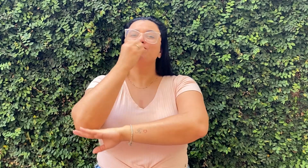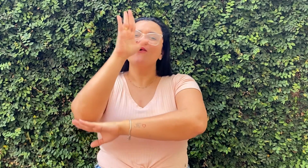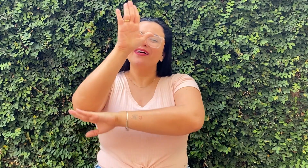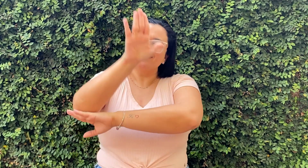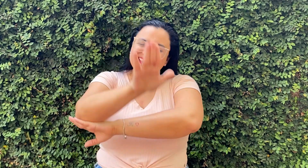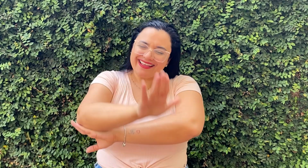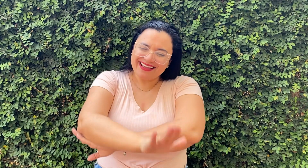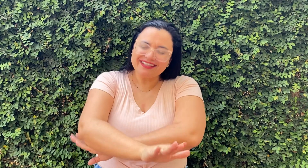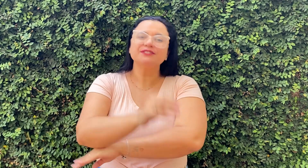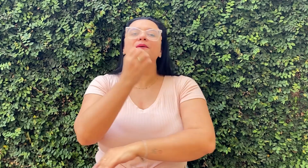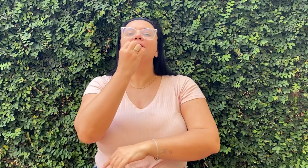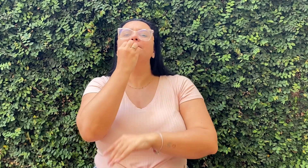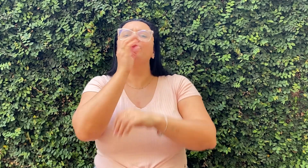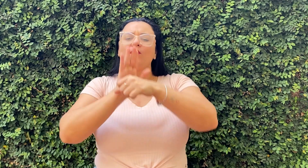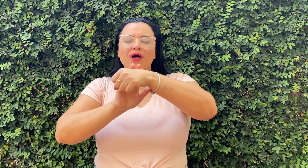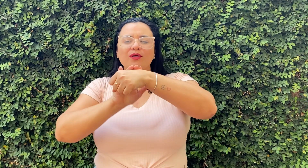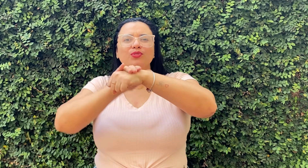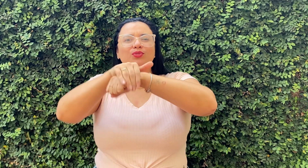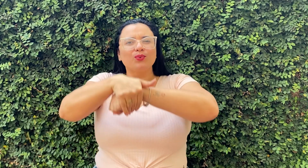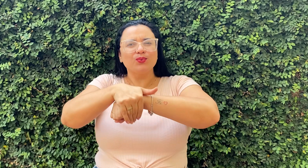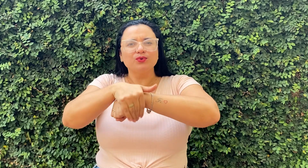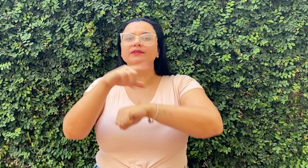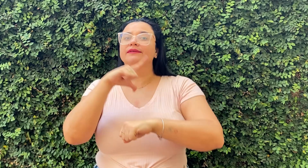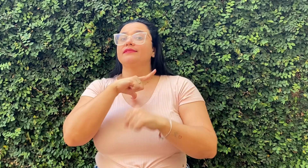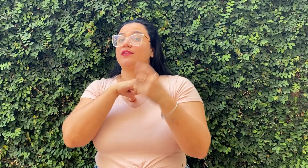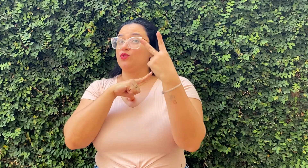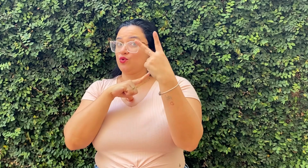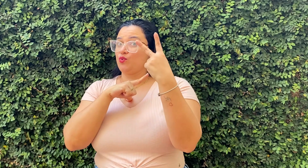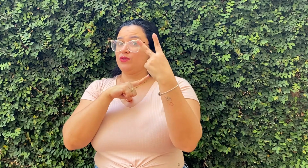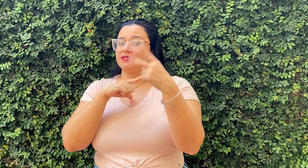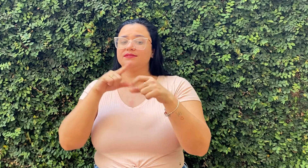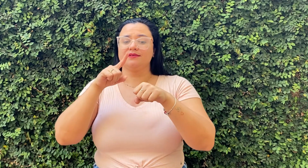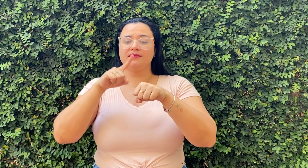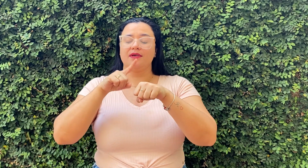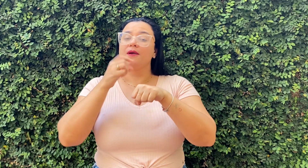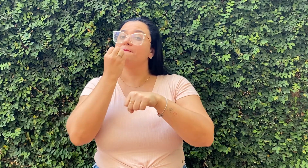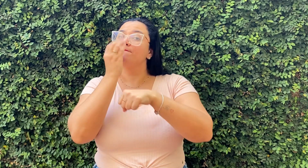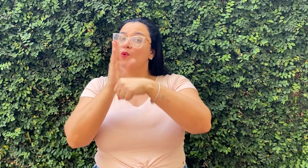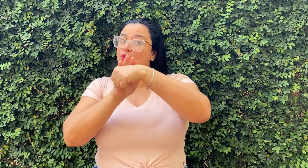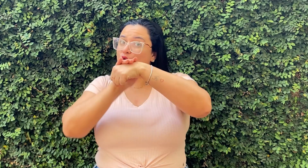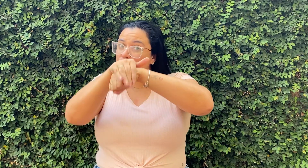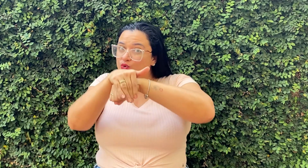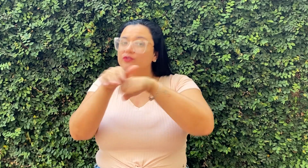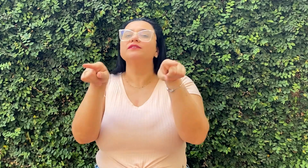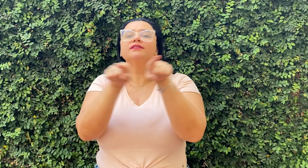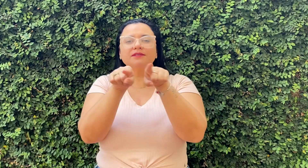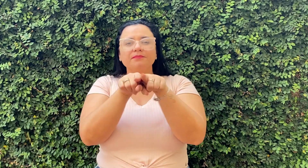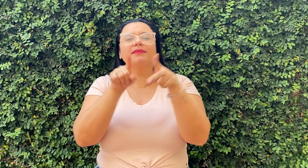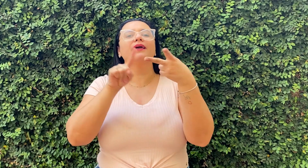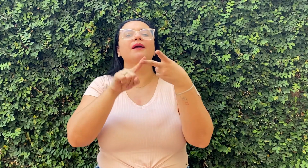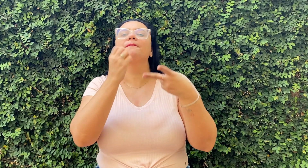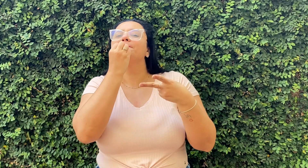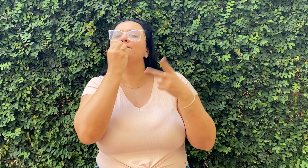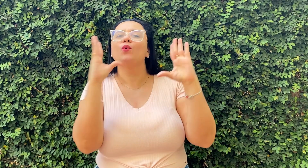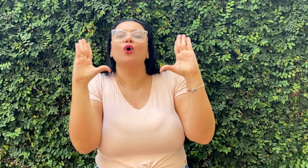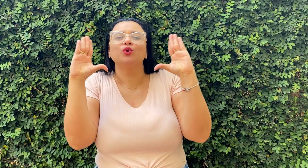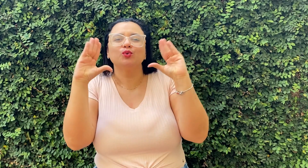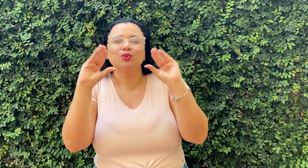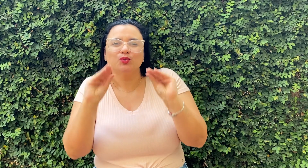tarde, o sol tá se pondo. Boa noite, o sol se escondeu. Lembrando que boa noite tem 2 sinais. Eu posso fazer dessa forma